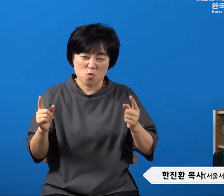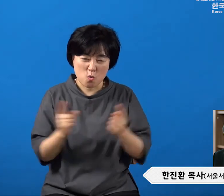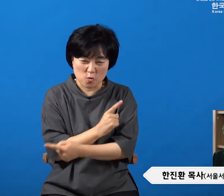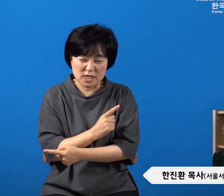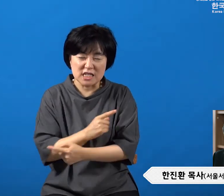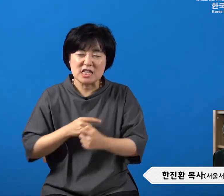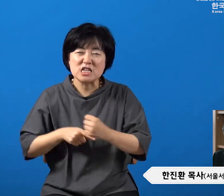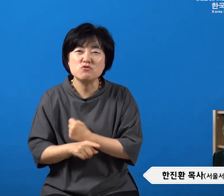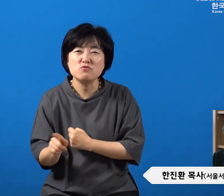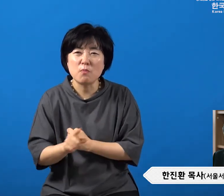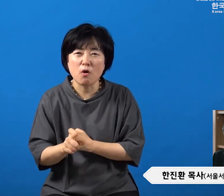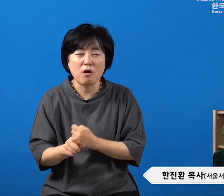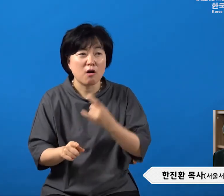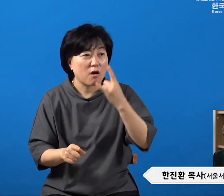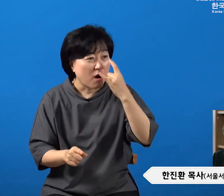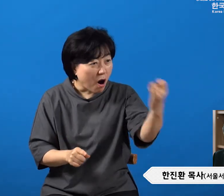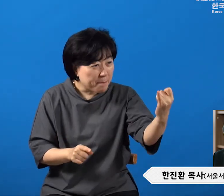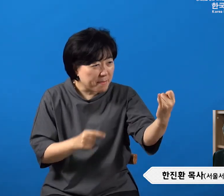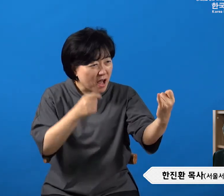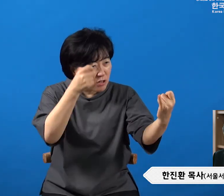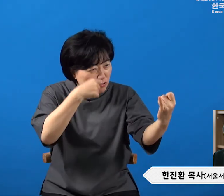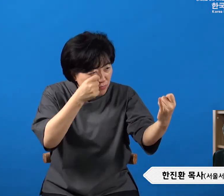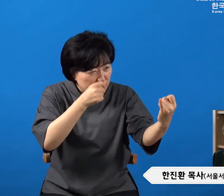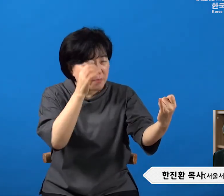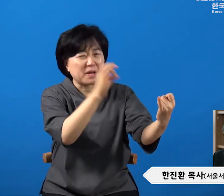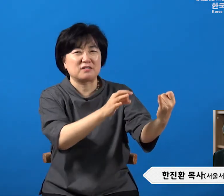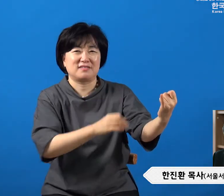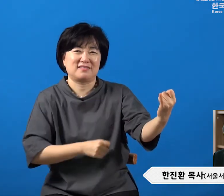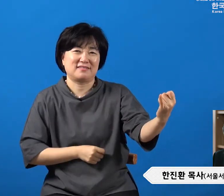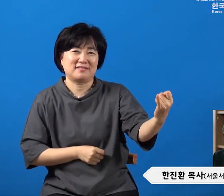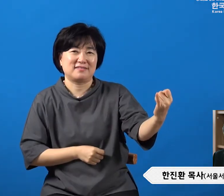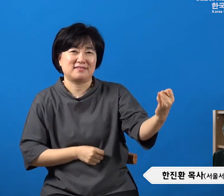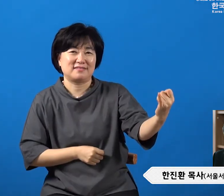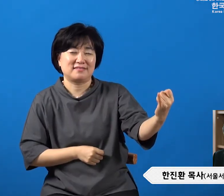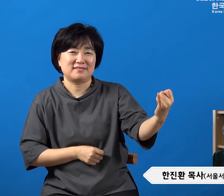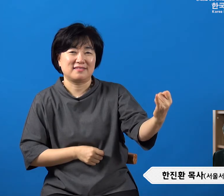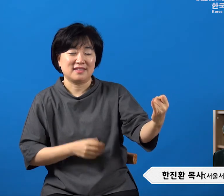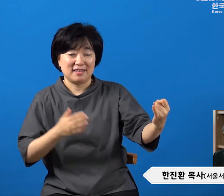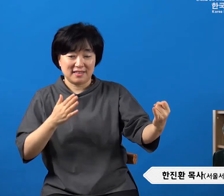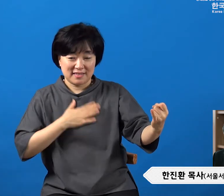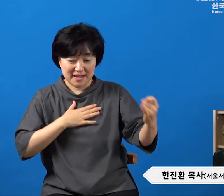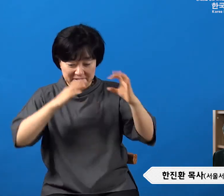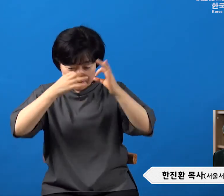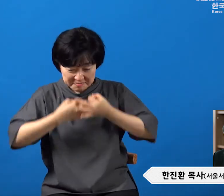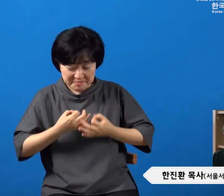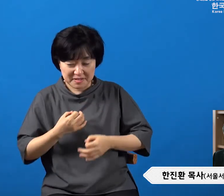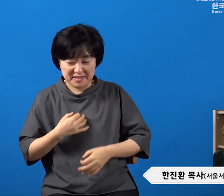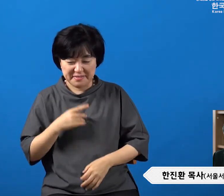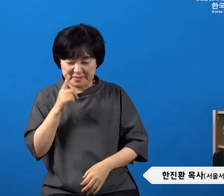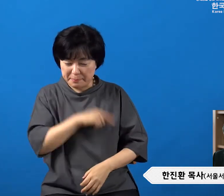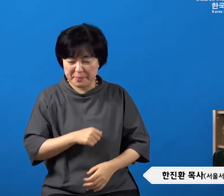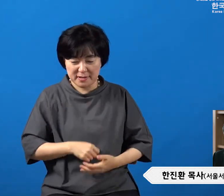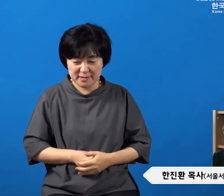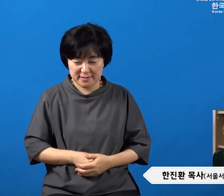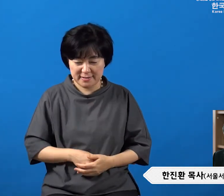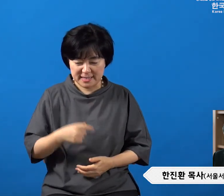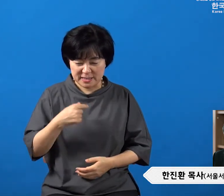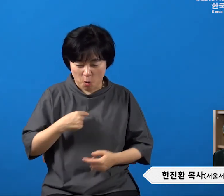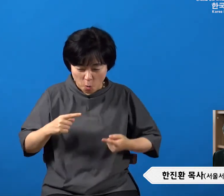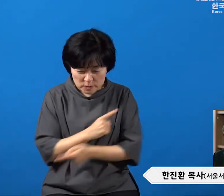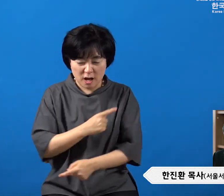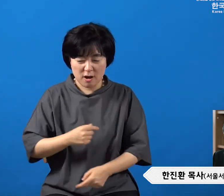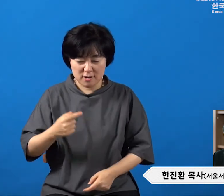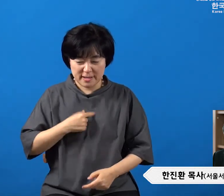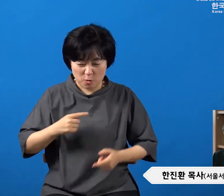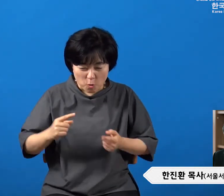엄마의 눈물을 보았기 때문입니다. 그게 아니고 만약 제가 제 자신을 바라보면서 너 참 못됐다, 그거